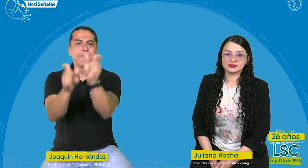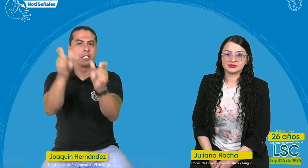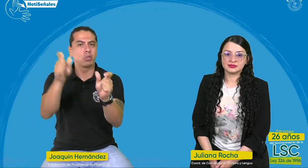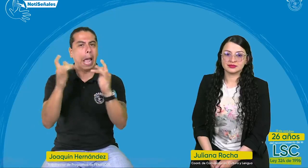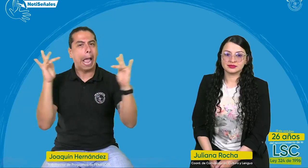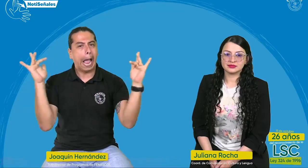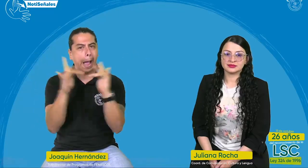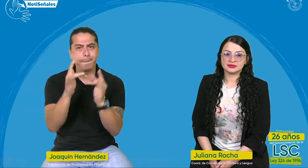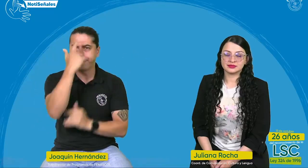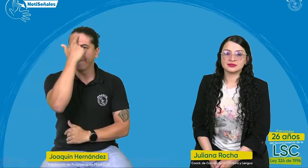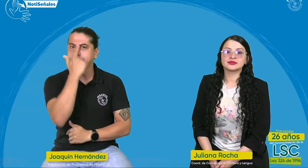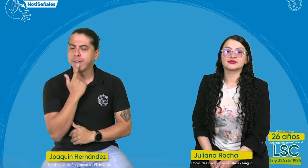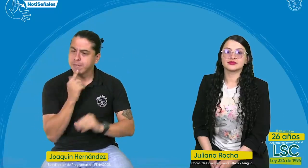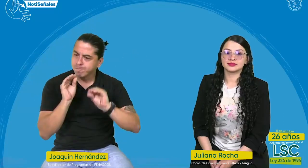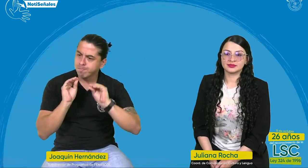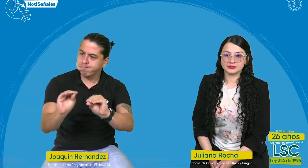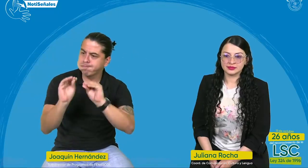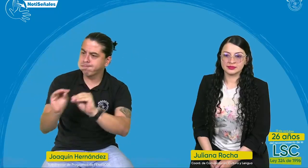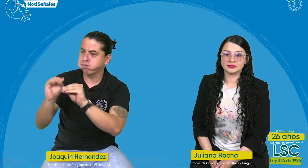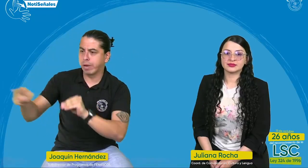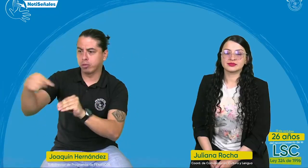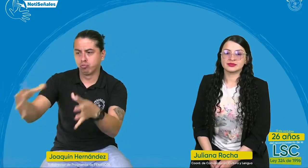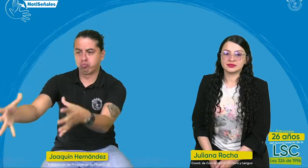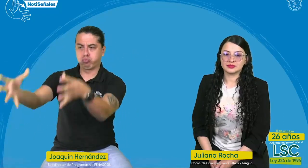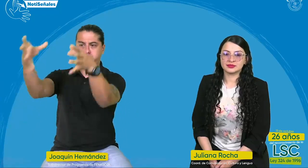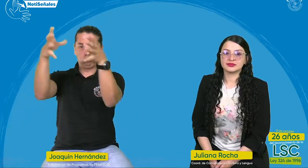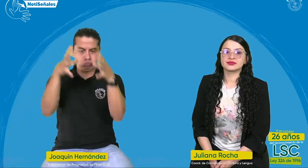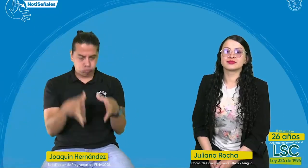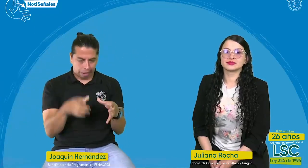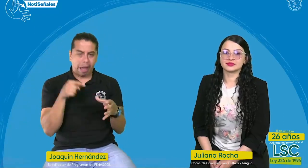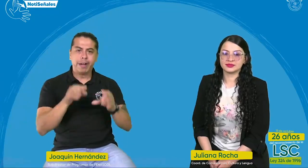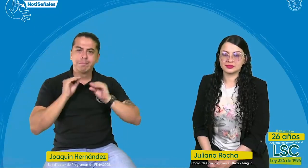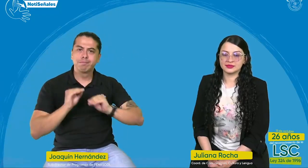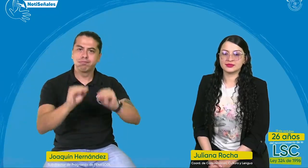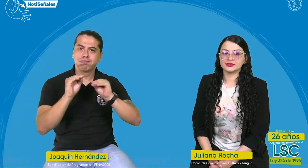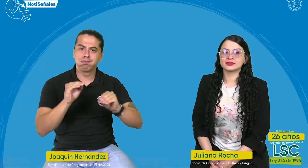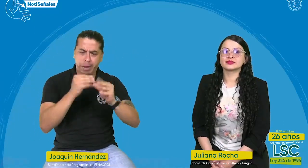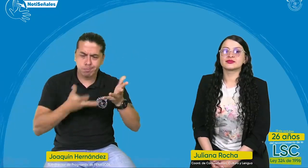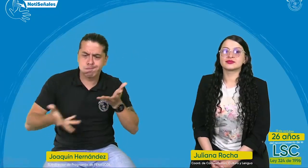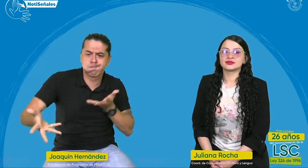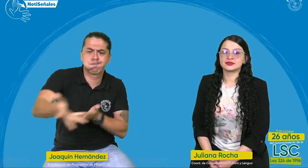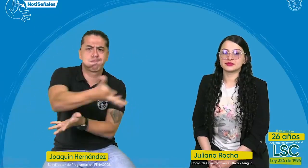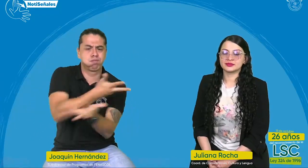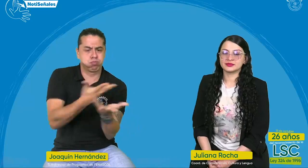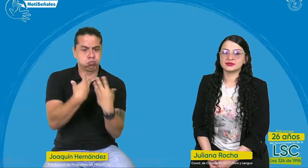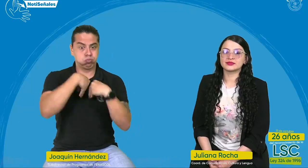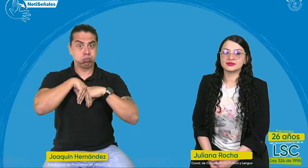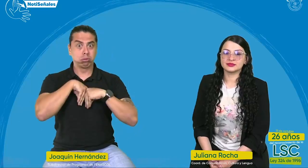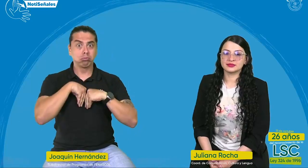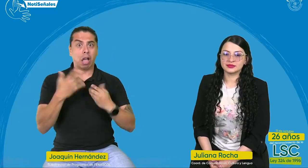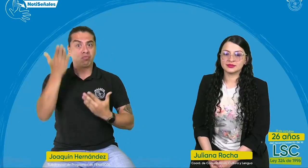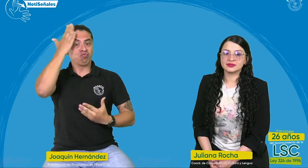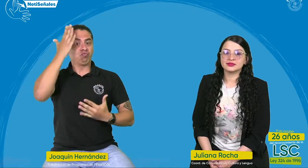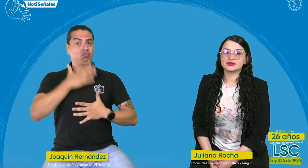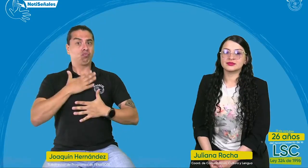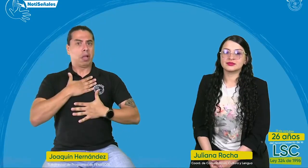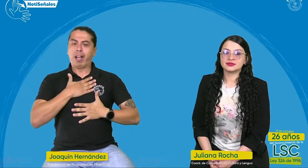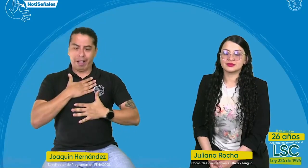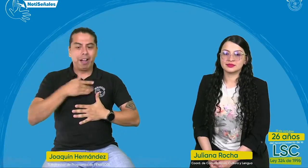pues quiere decir que se busca también la incidencia en la comunidad sorda para que ellos puedan hacer diferente tipo de